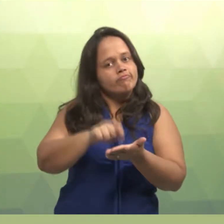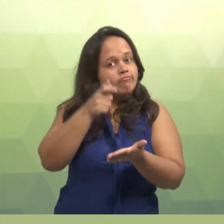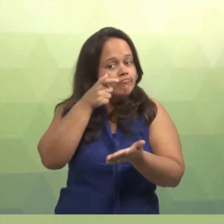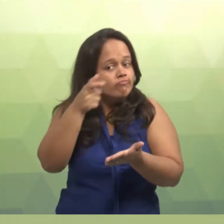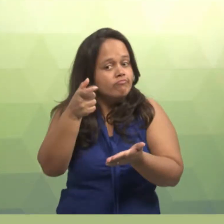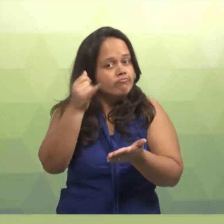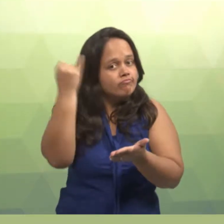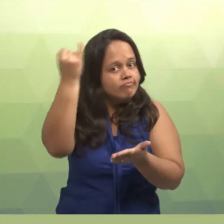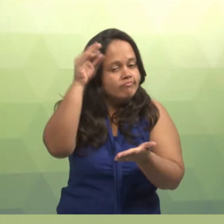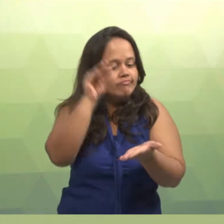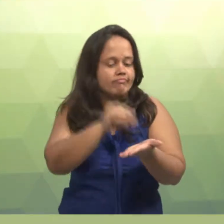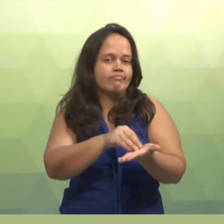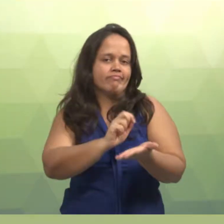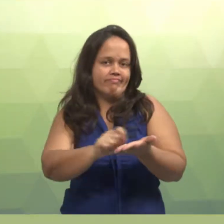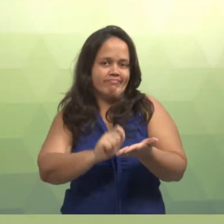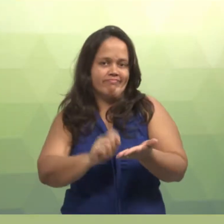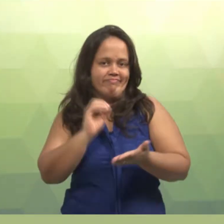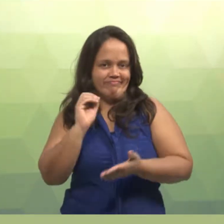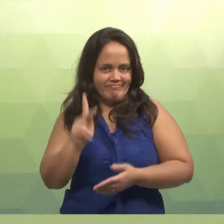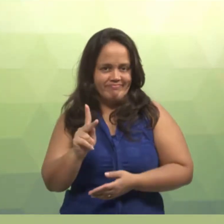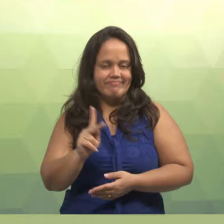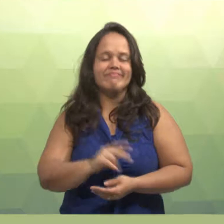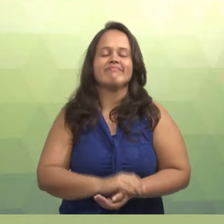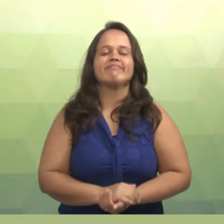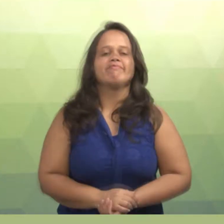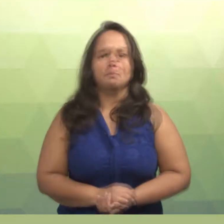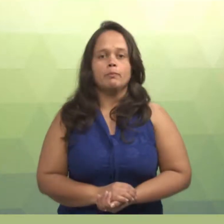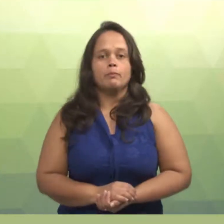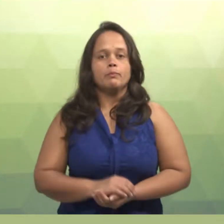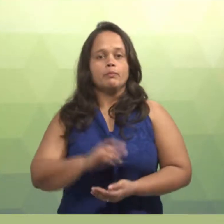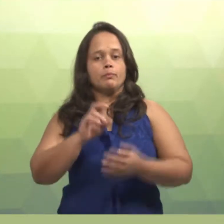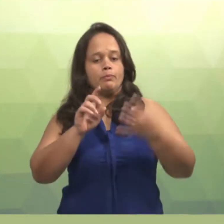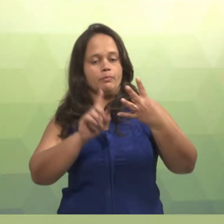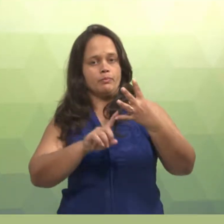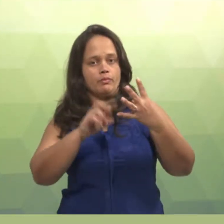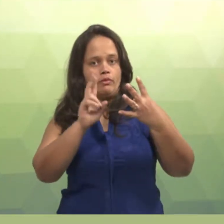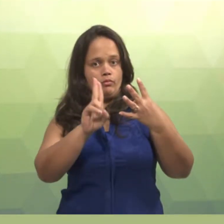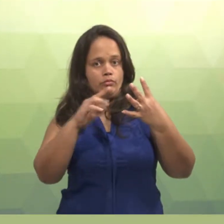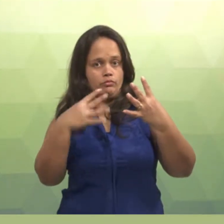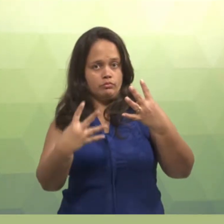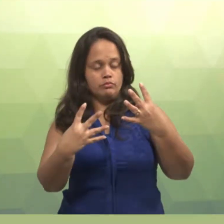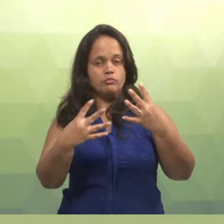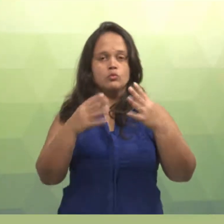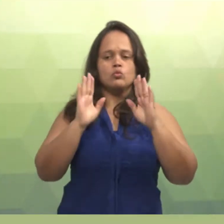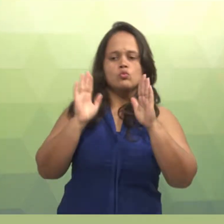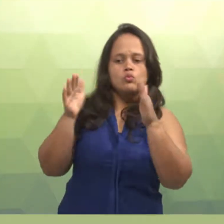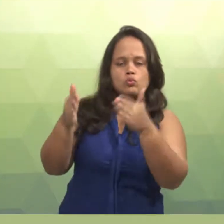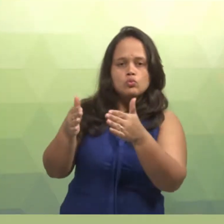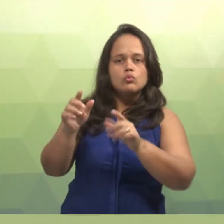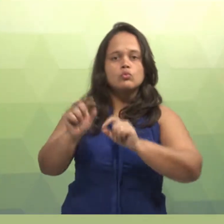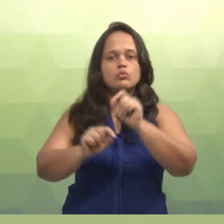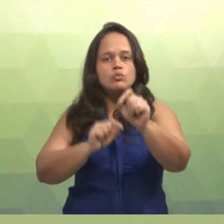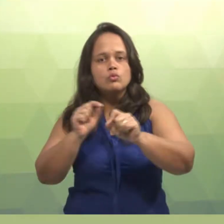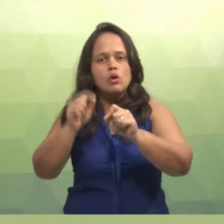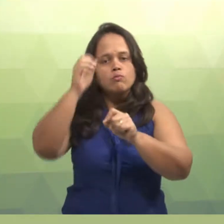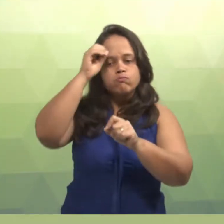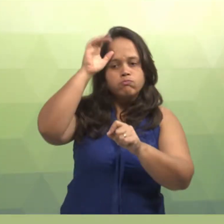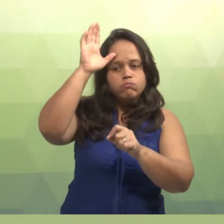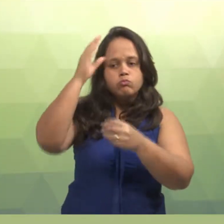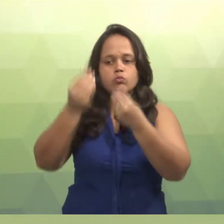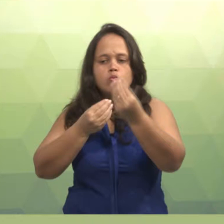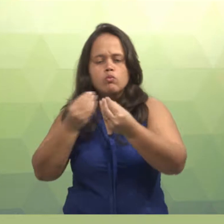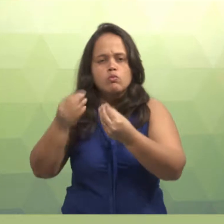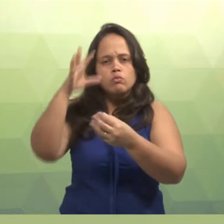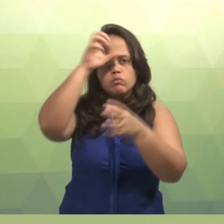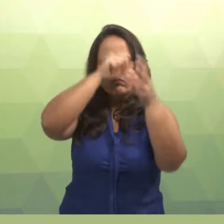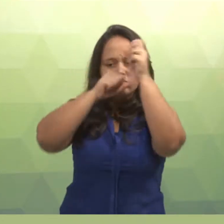ok? A unidade 4 está voltada para o conhecimento da gestão das instituições de ensino